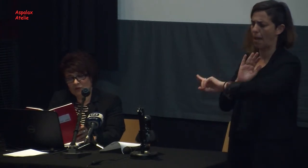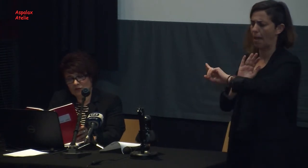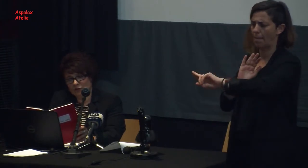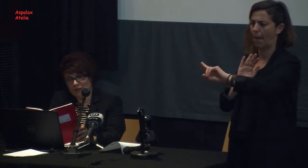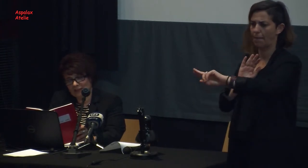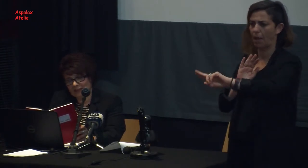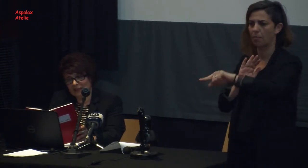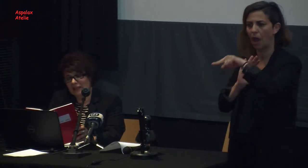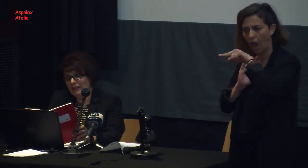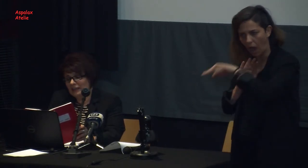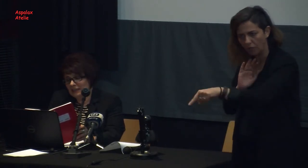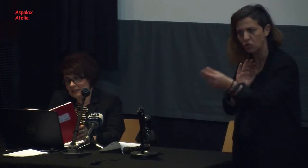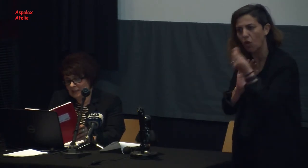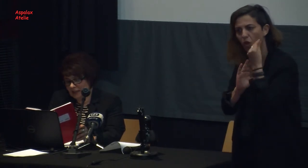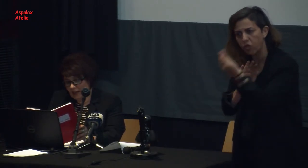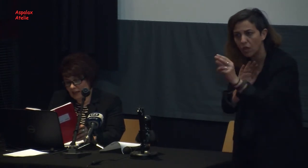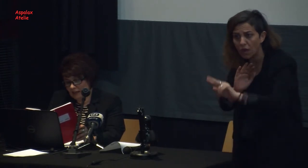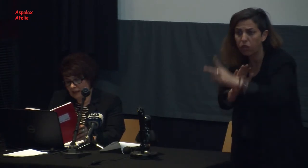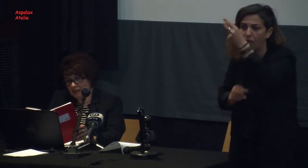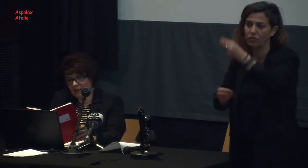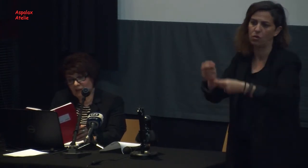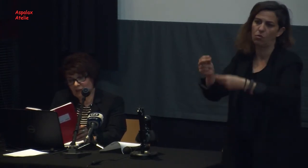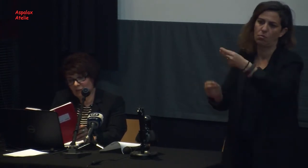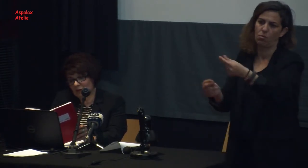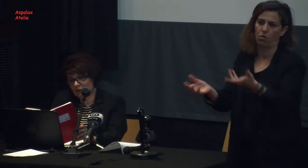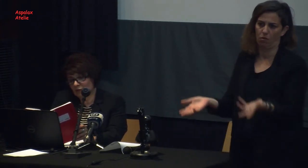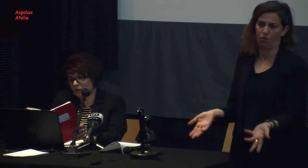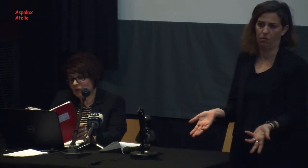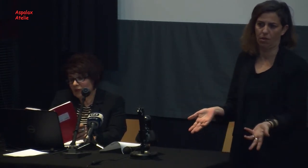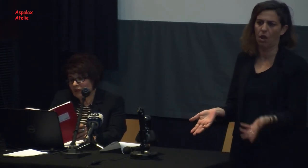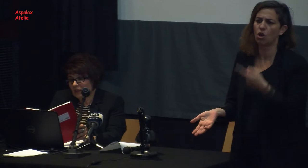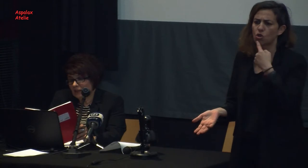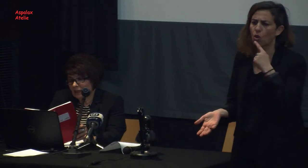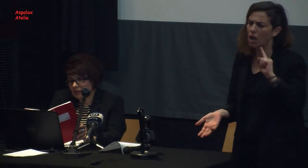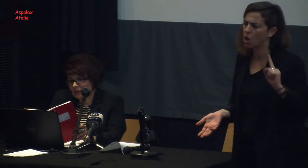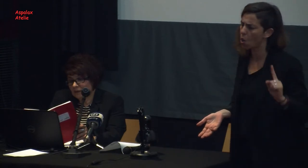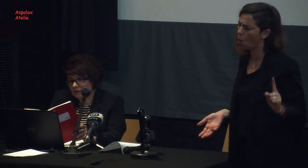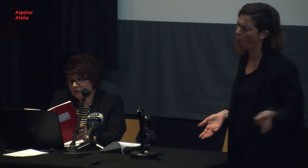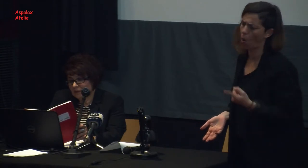που έχουν ασχοληθεί και στην Ελλάδα και παντού.